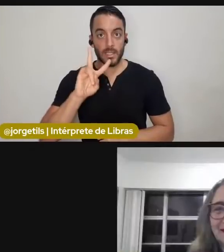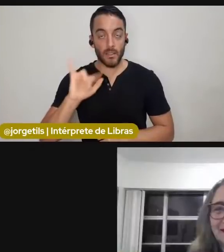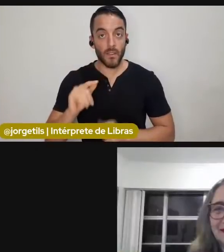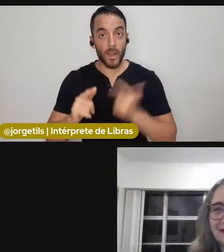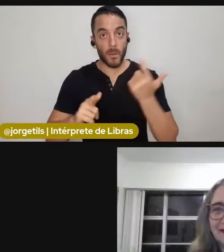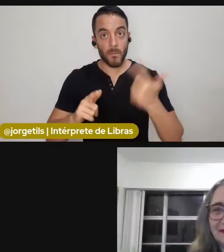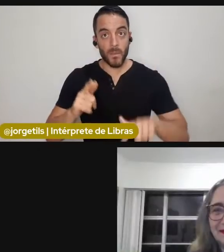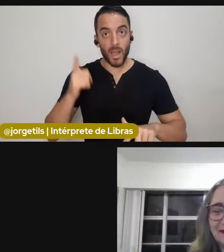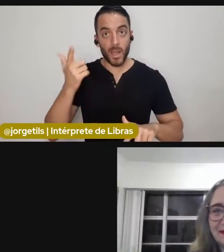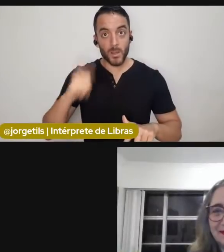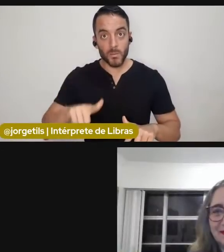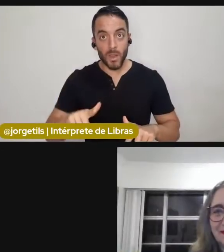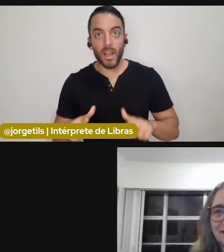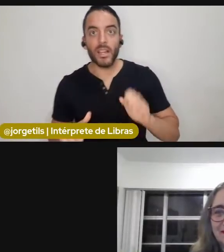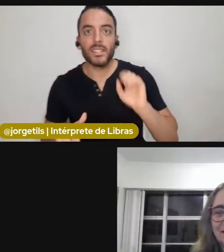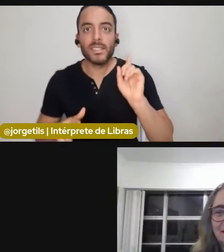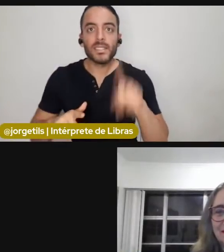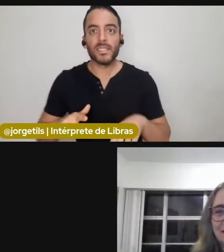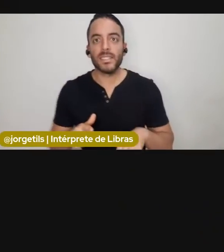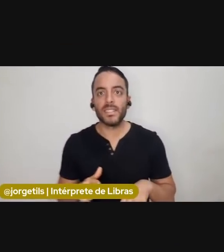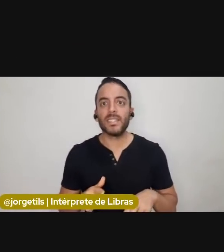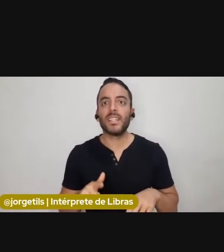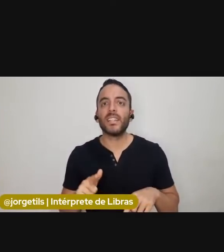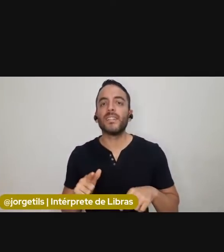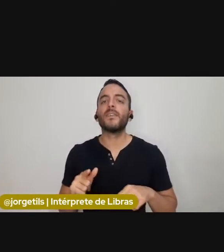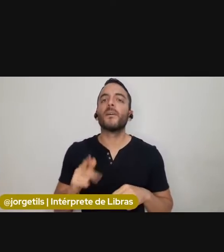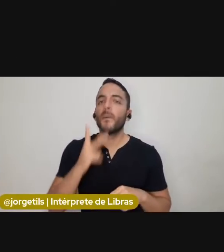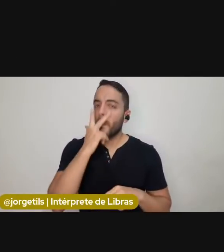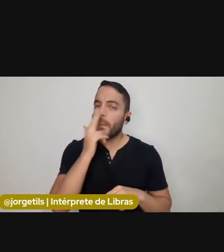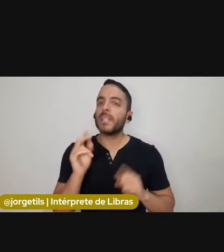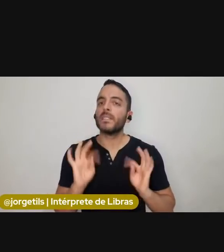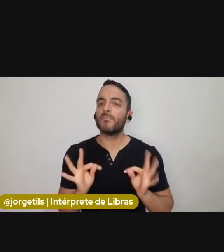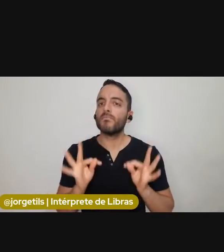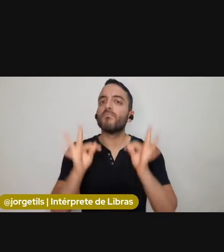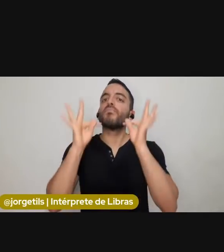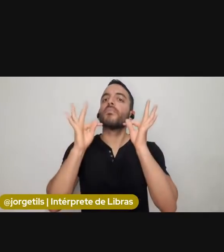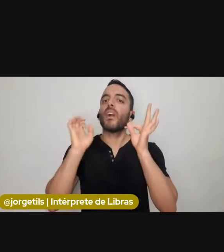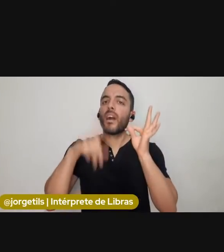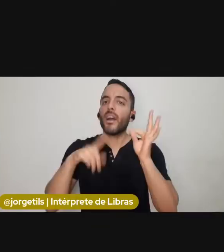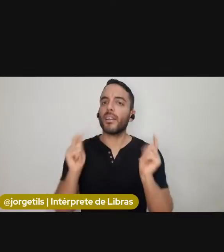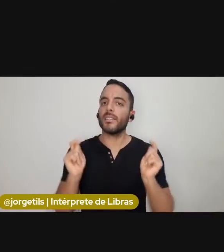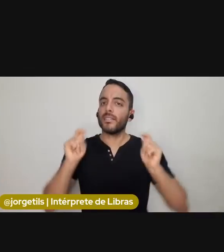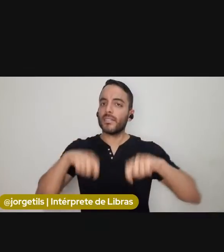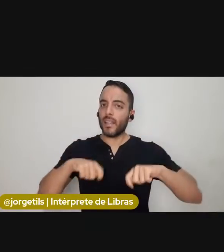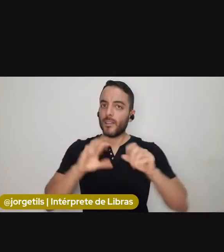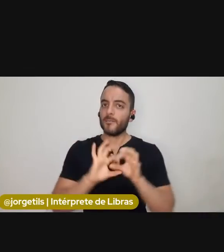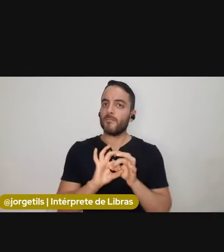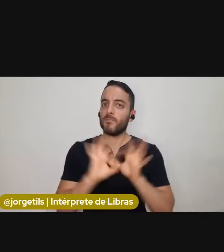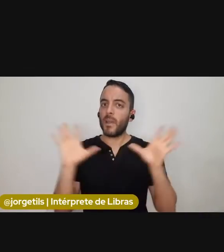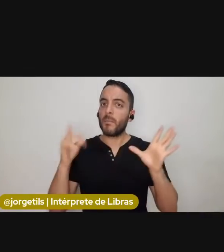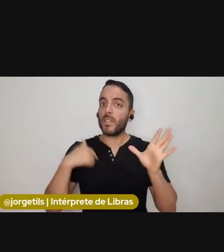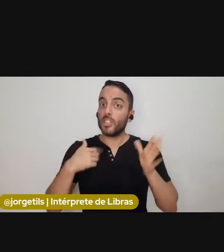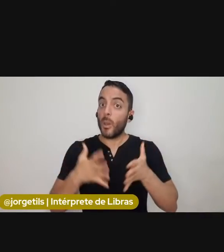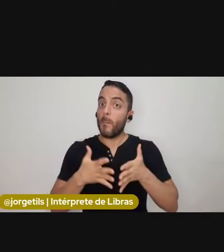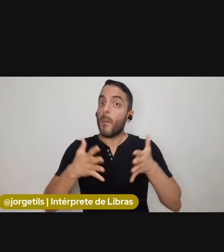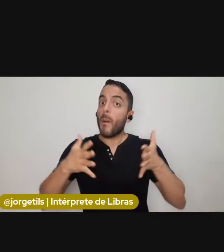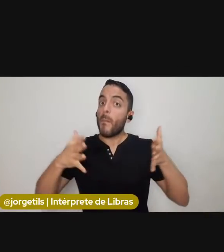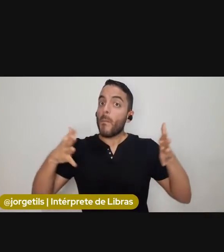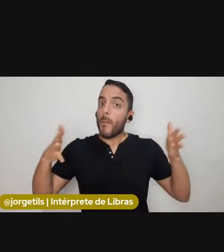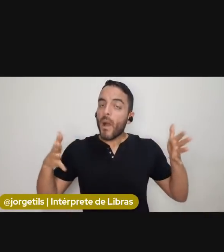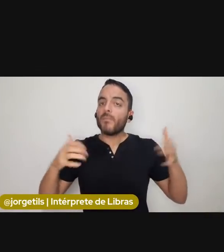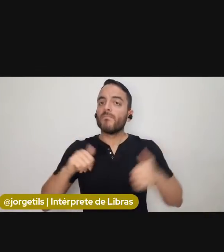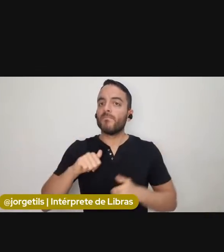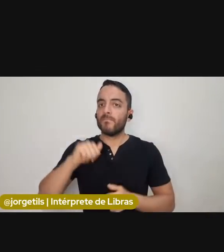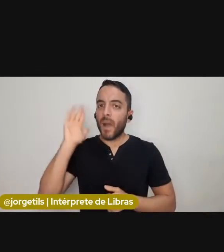a esse campo das técnicas, da tecnologia que nos permite enfim, expandir cada vez mais